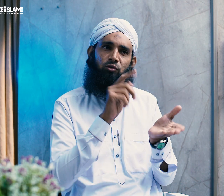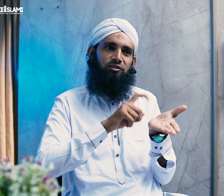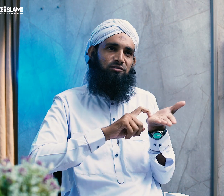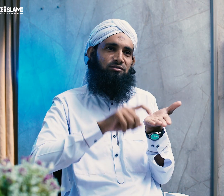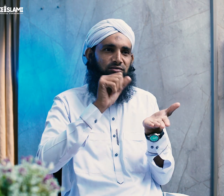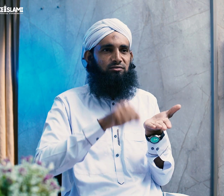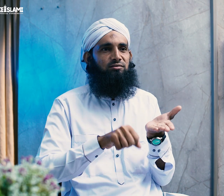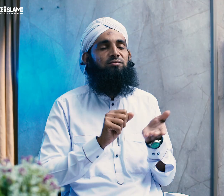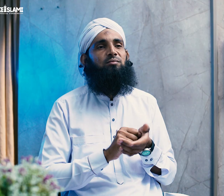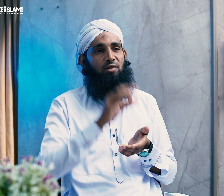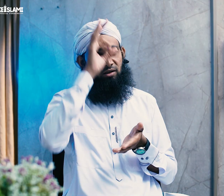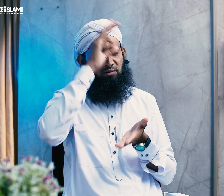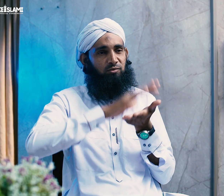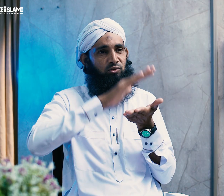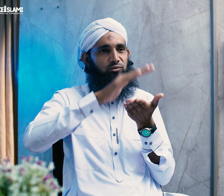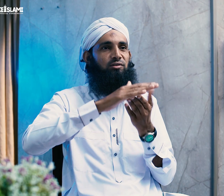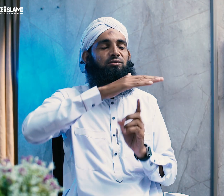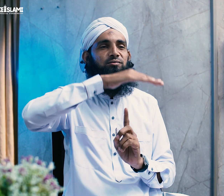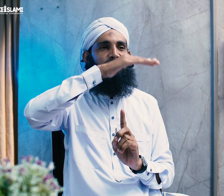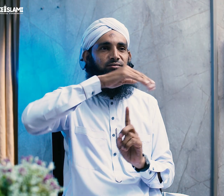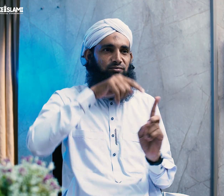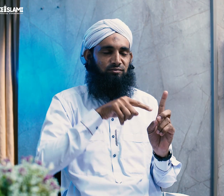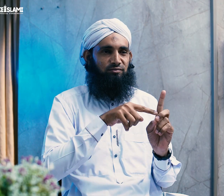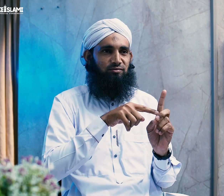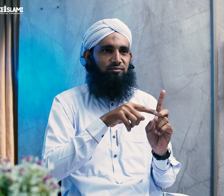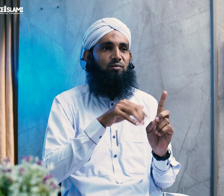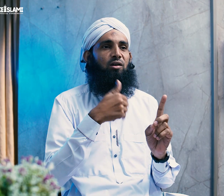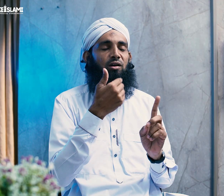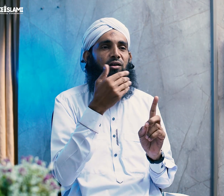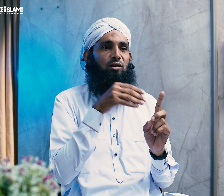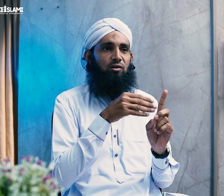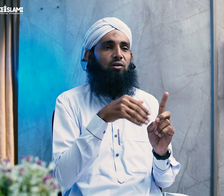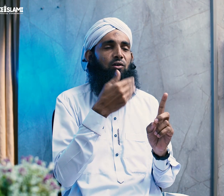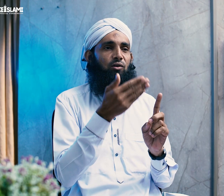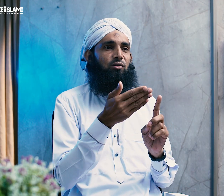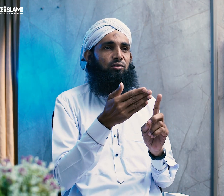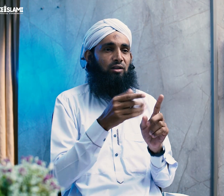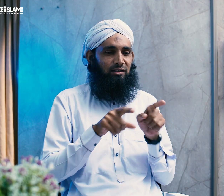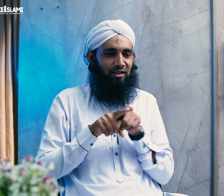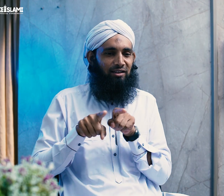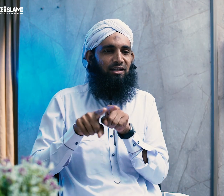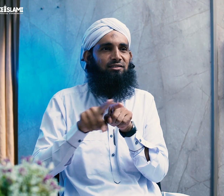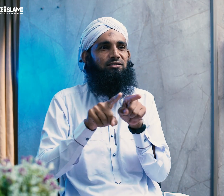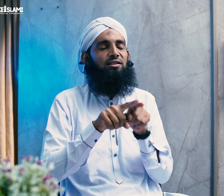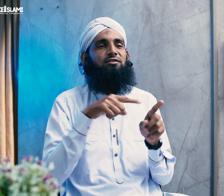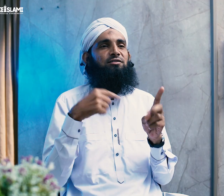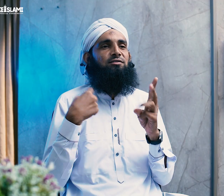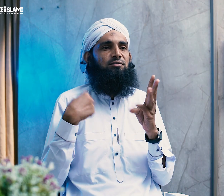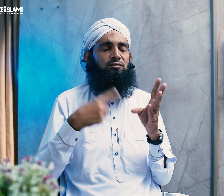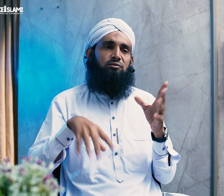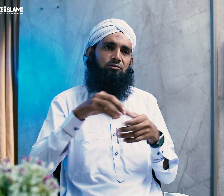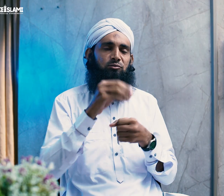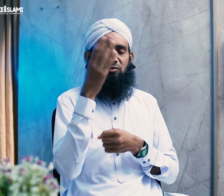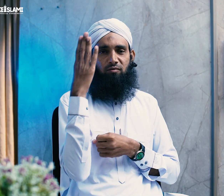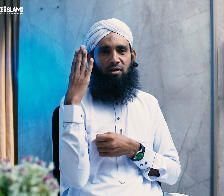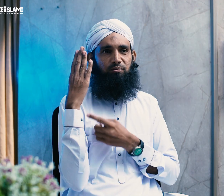ایصال ثواب کر سکتے ہیں۔ امام حسین رضی اللہ تعالیٰ عنہ کو ان کے جو رفقا